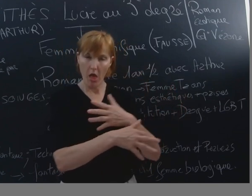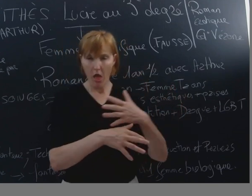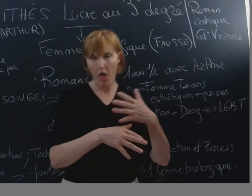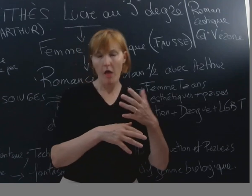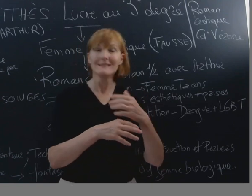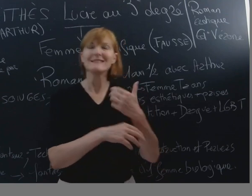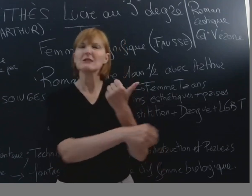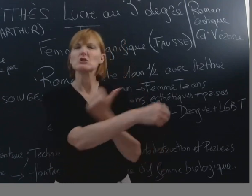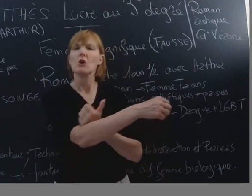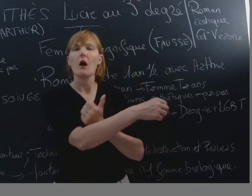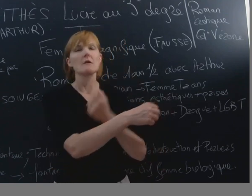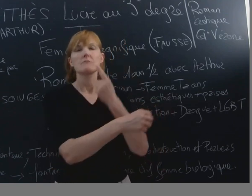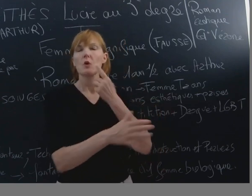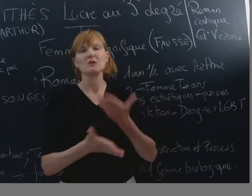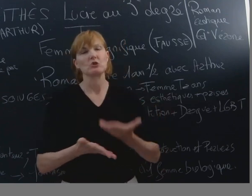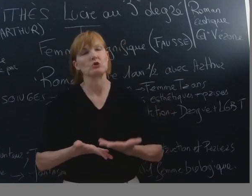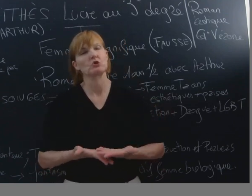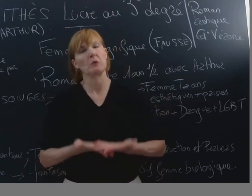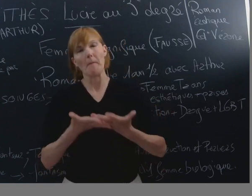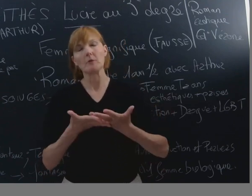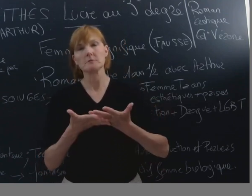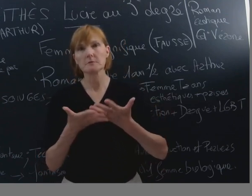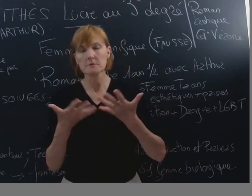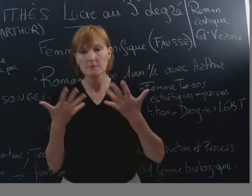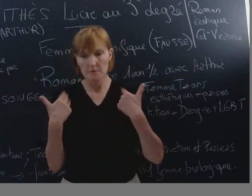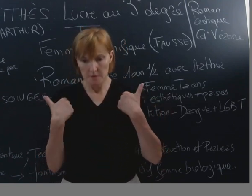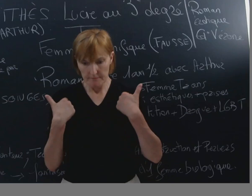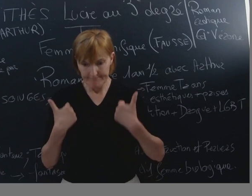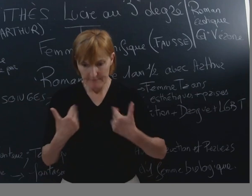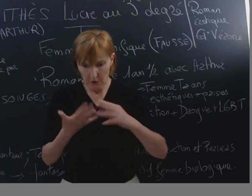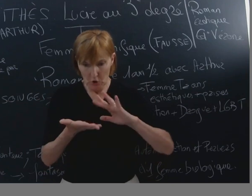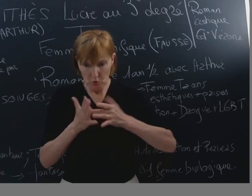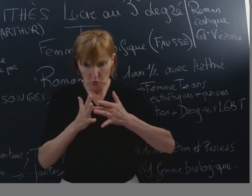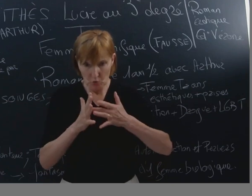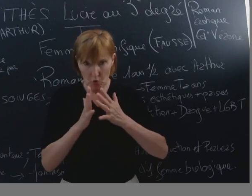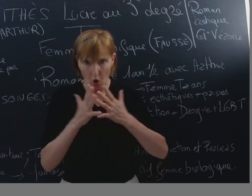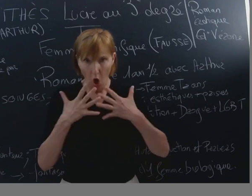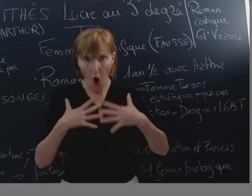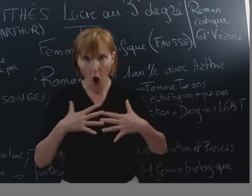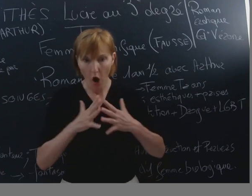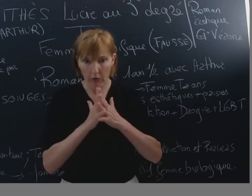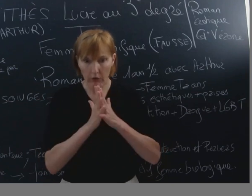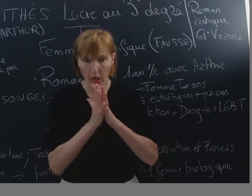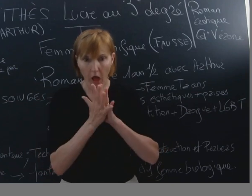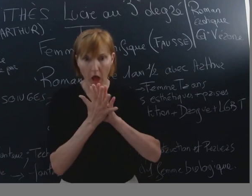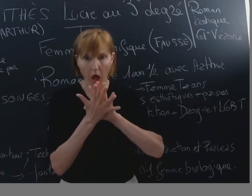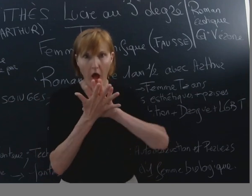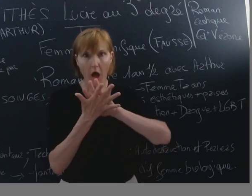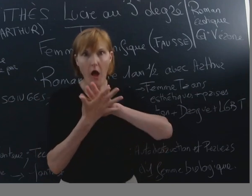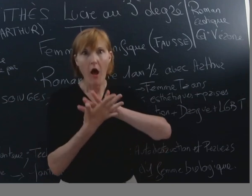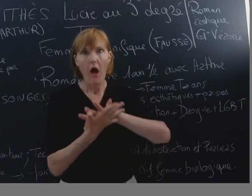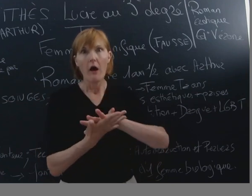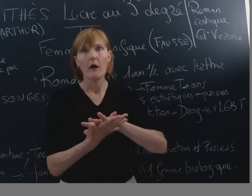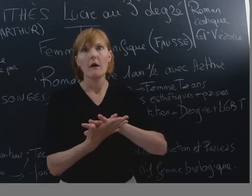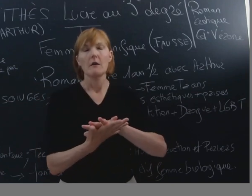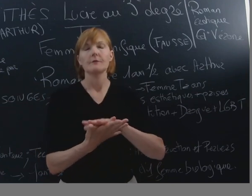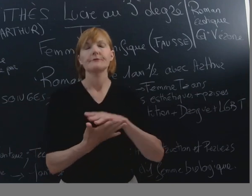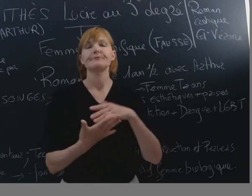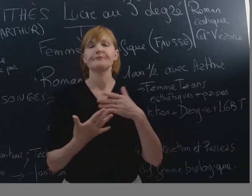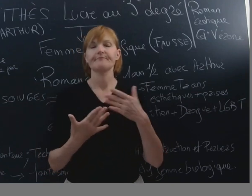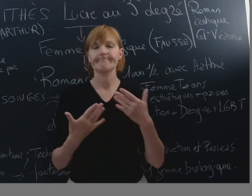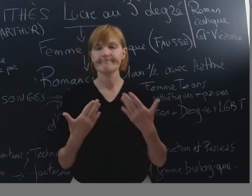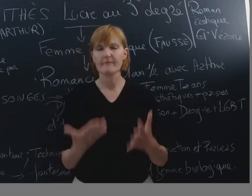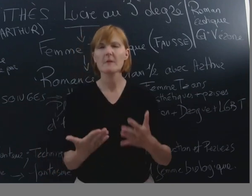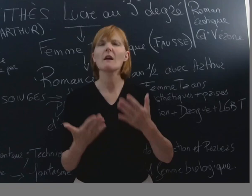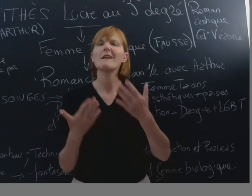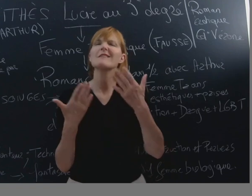la drogue qui est consommée et la drogue permet de supporter la